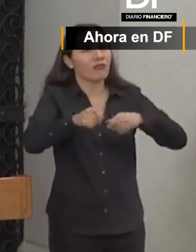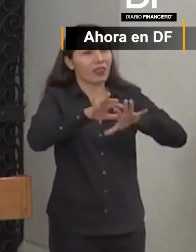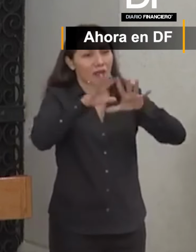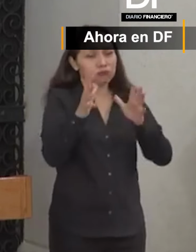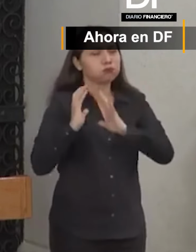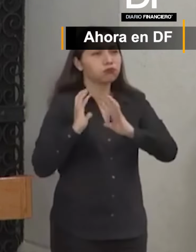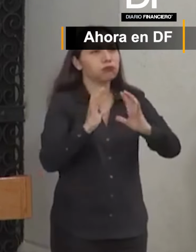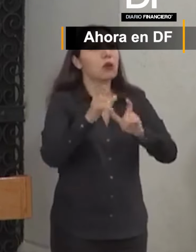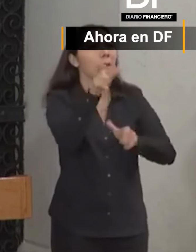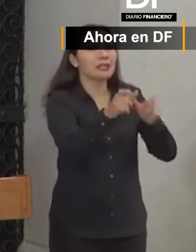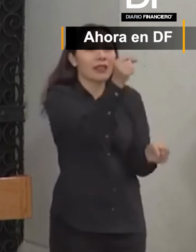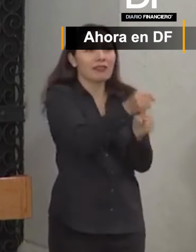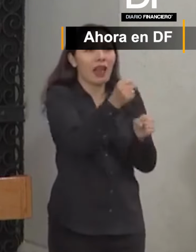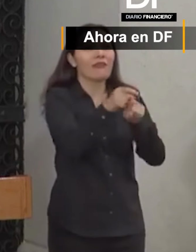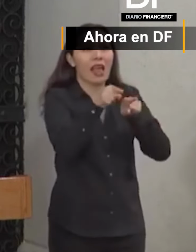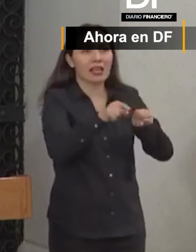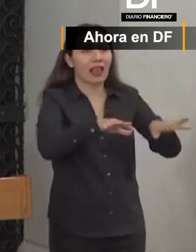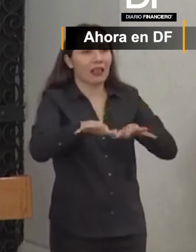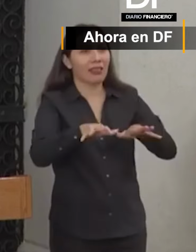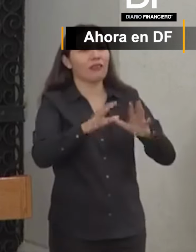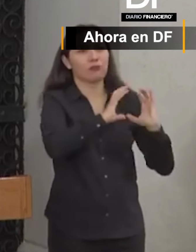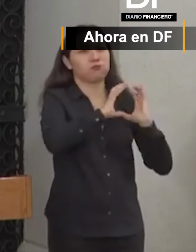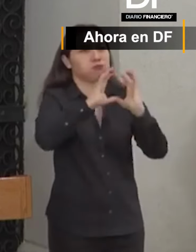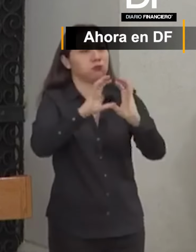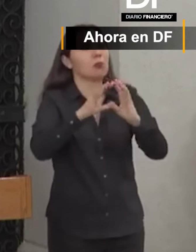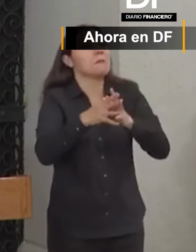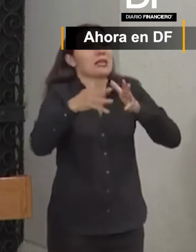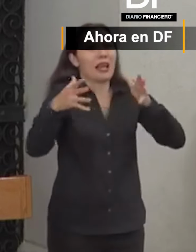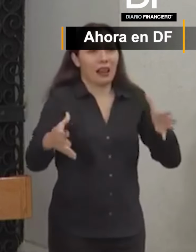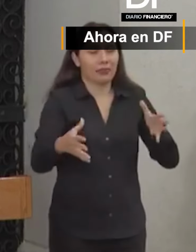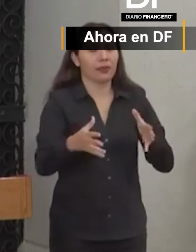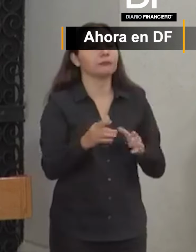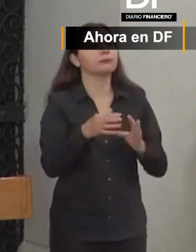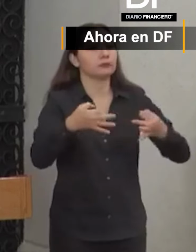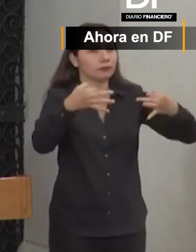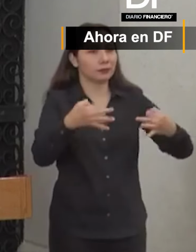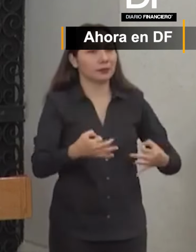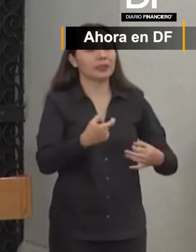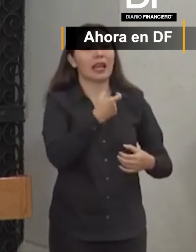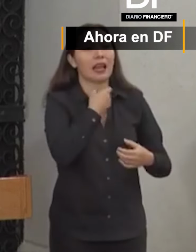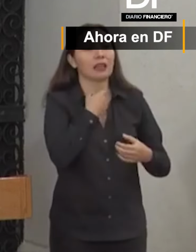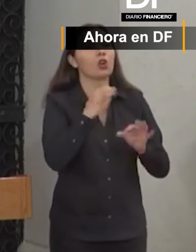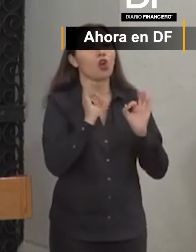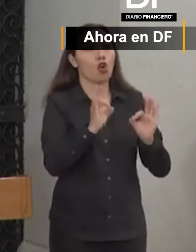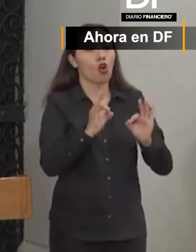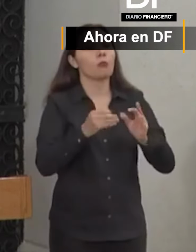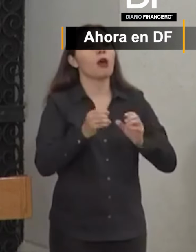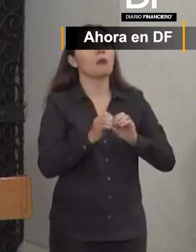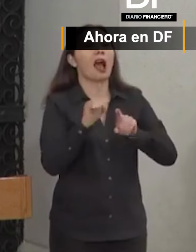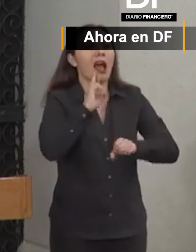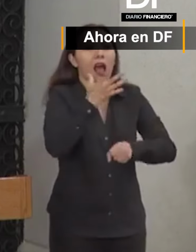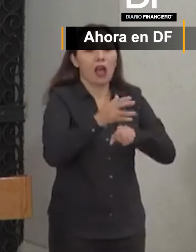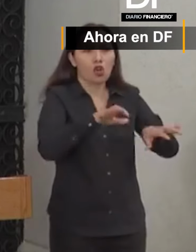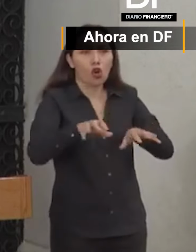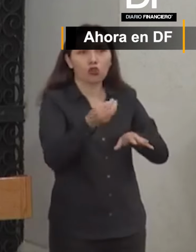personal asociado a esa actividad de carga, de forma de garantizar el normal